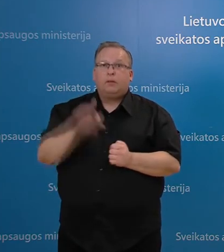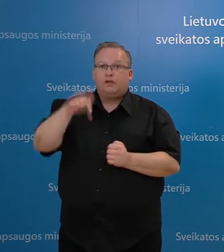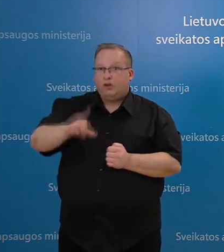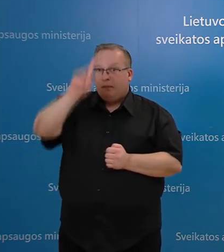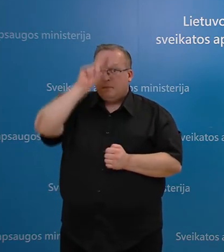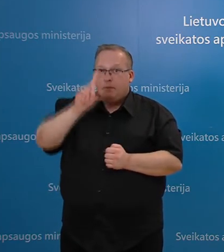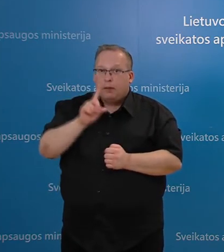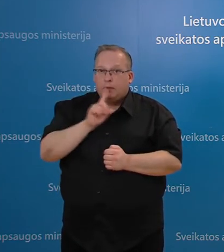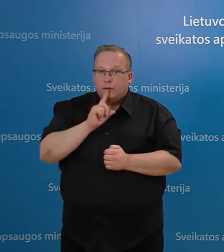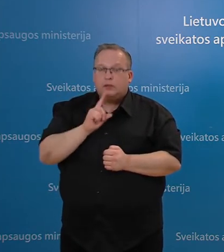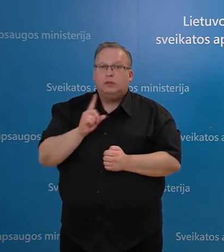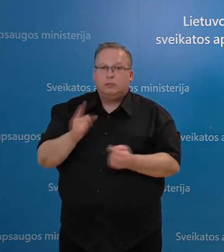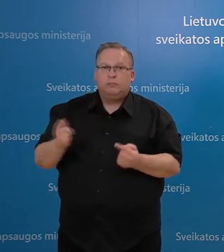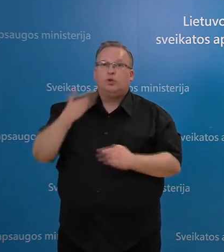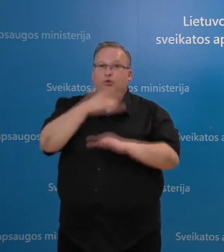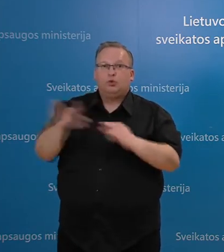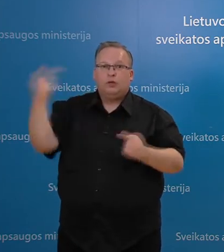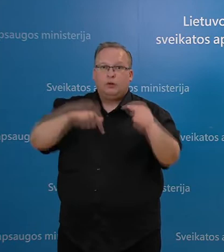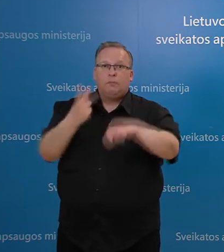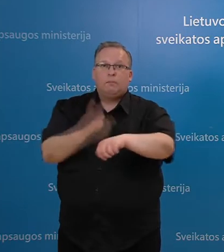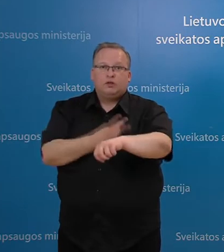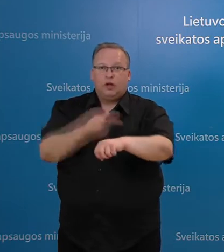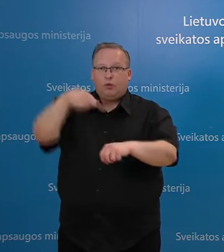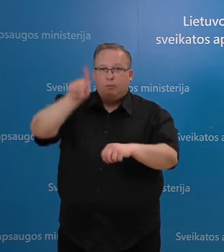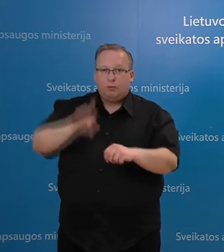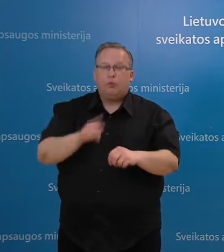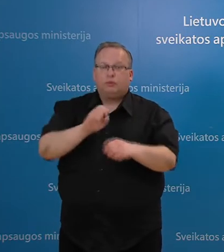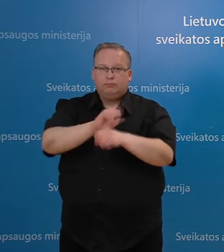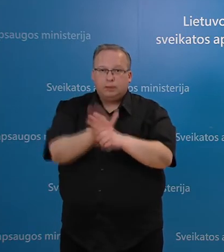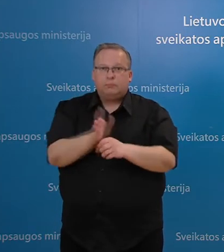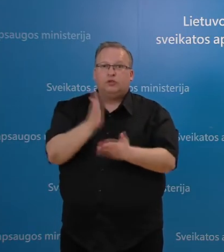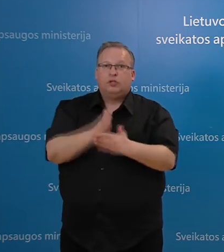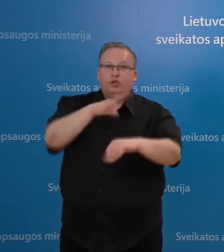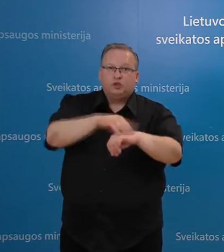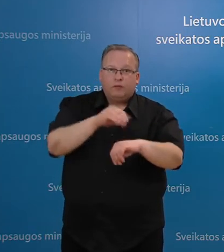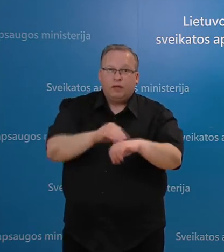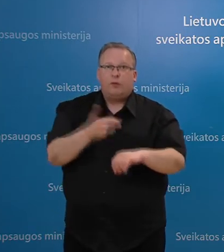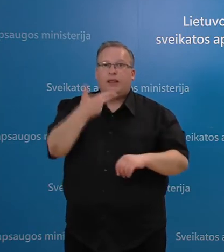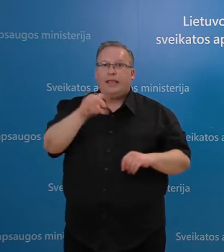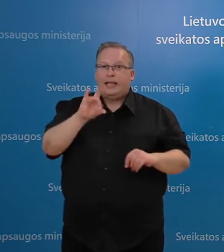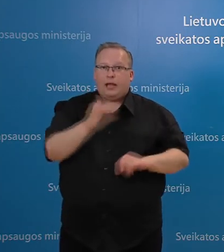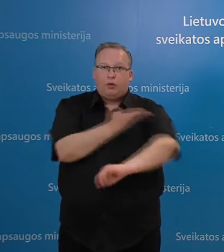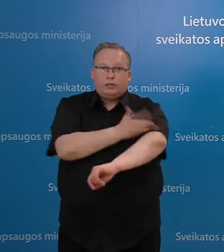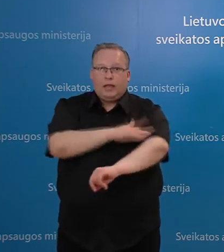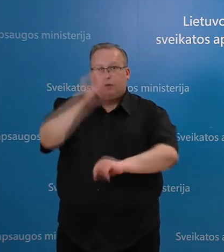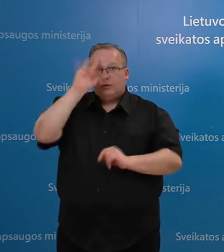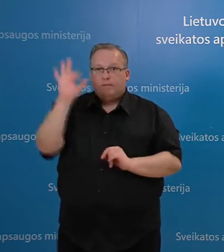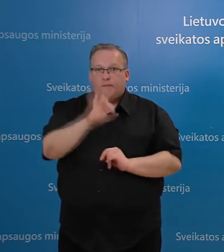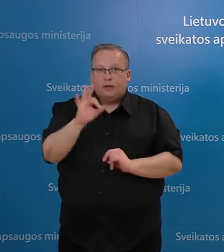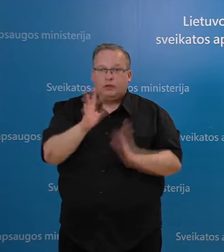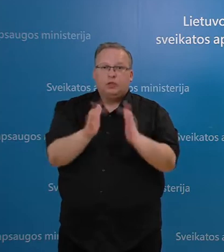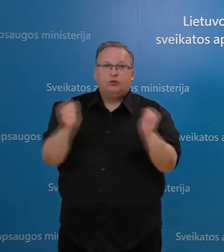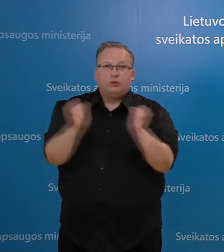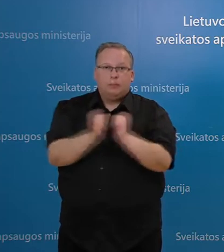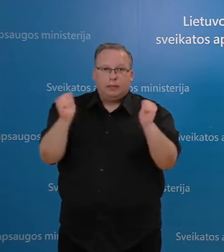mėnesį įvežtinių atvejų registruota nuo birželio 1-os 9. Jie atvykė iš Švedijos, Nigerijos, Lenkijos, Vokietijos, Jungtinės